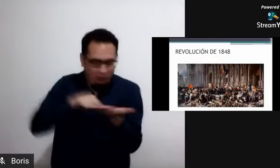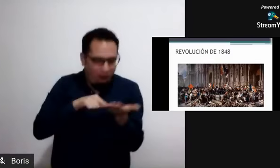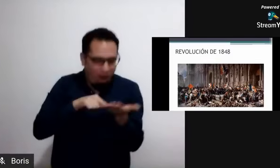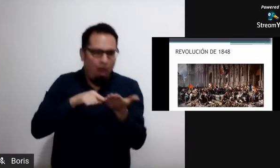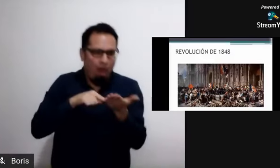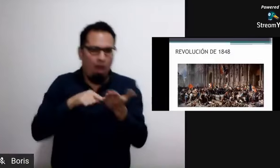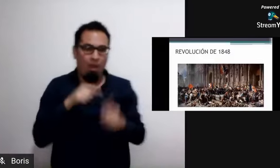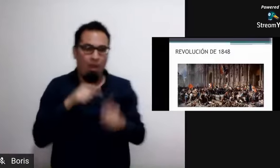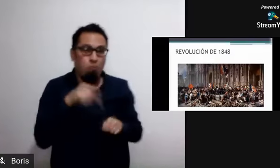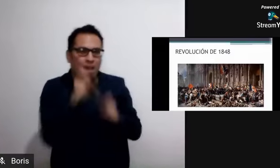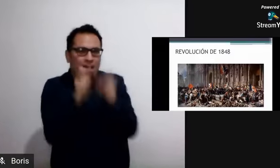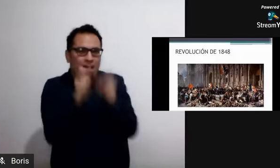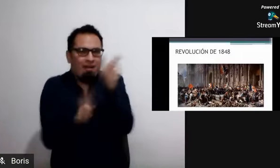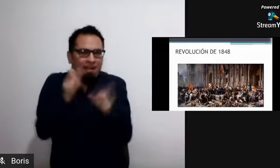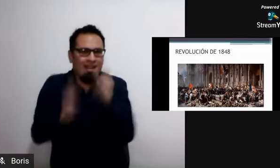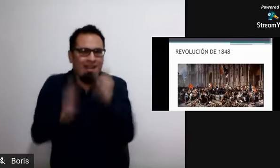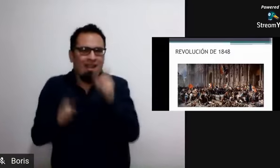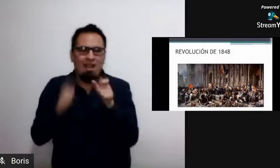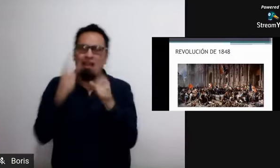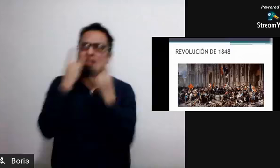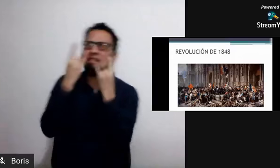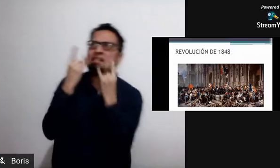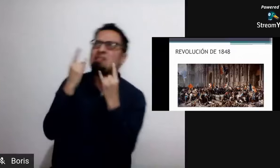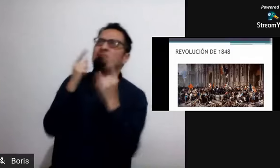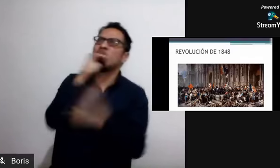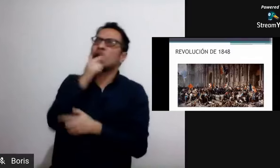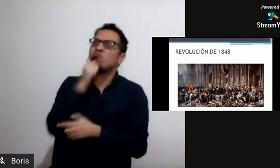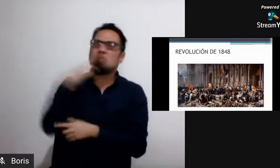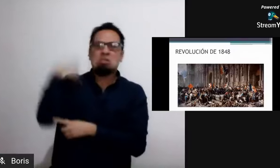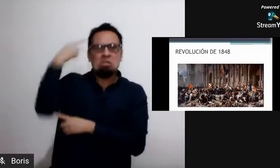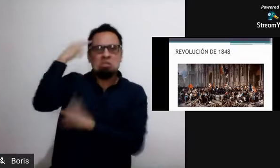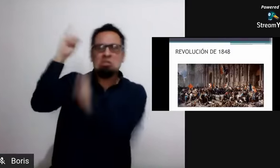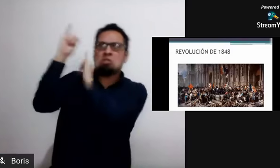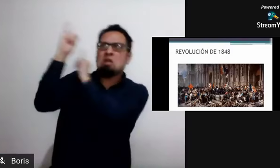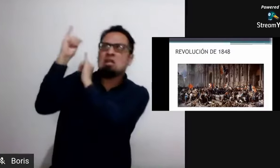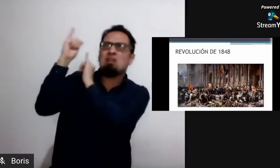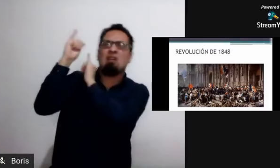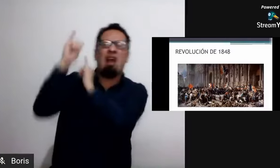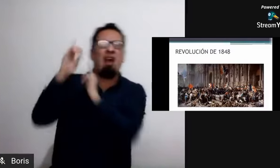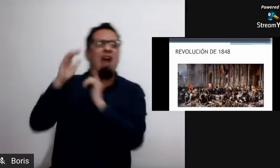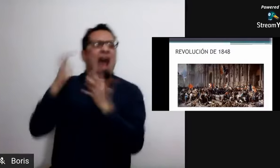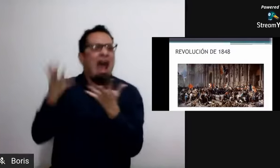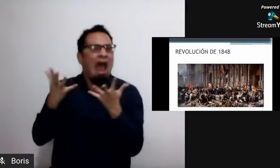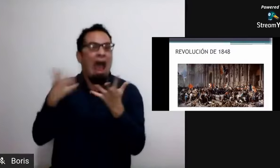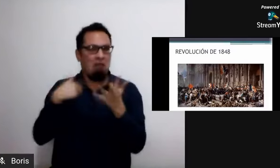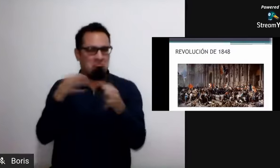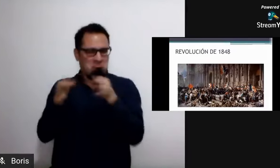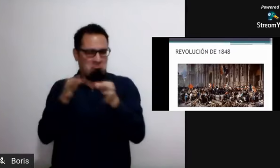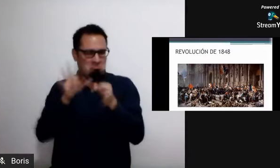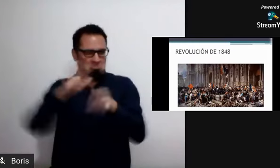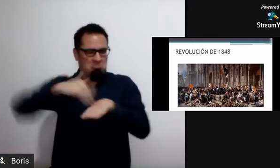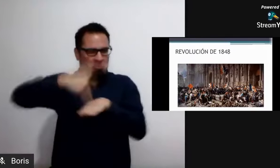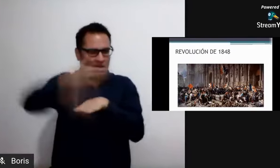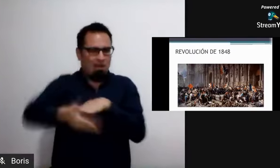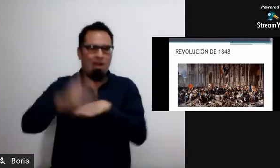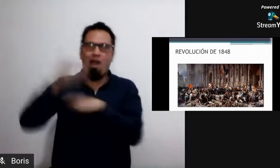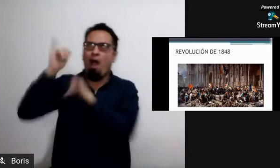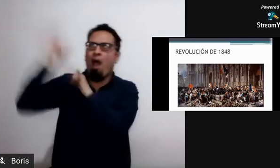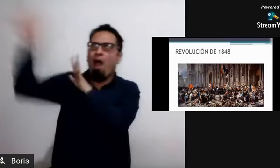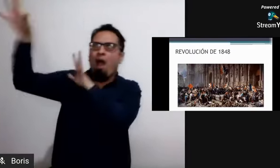sí. ¿Por qué? Porque esto era traído por las personas que llegaban en ese momento en los barcos venidas de Europa